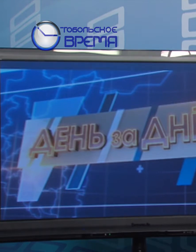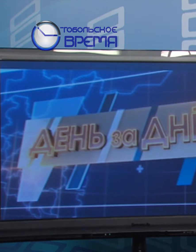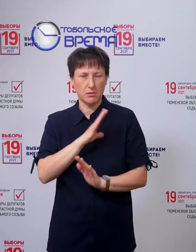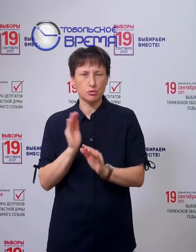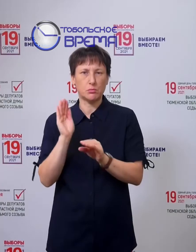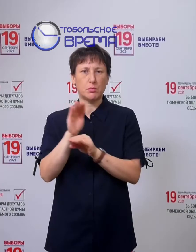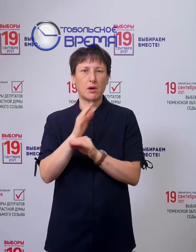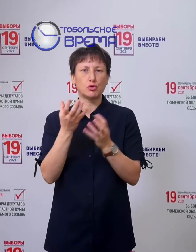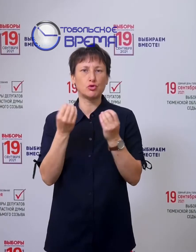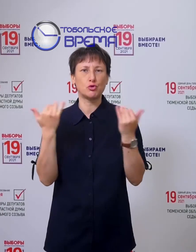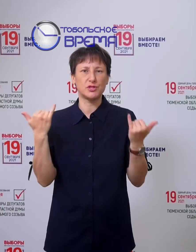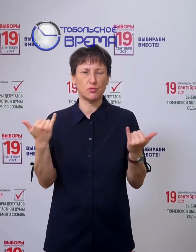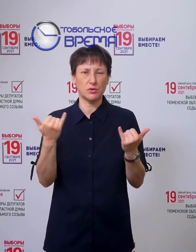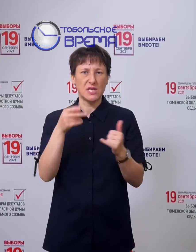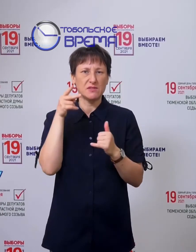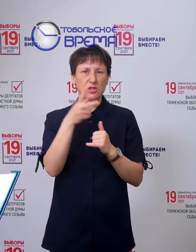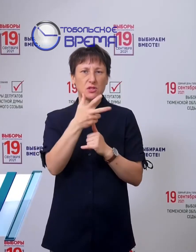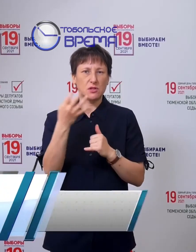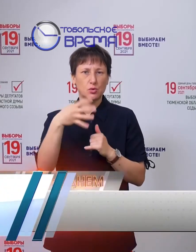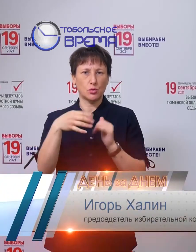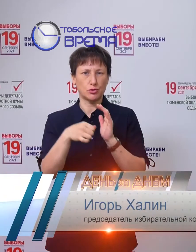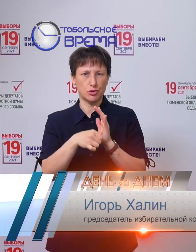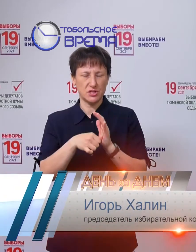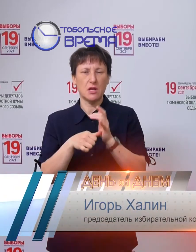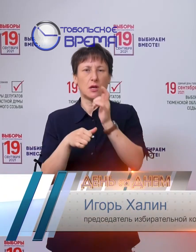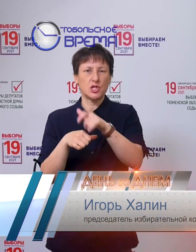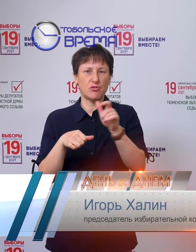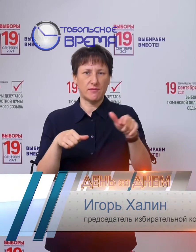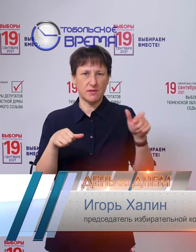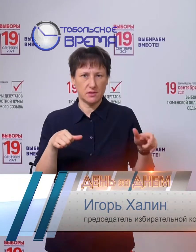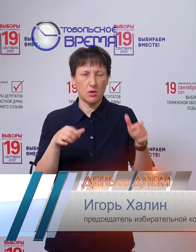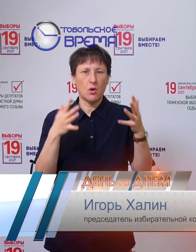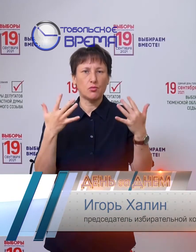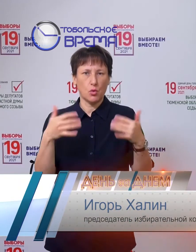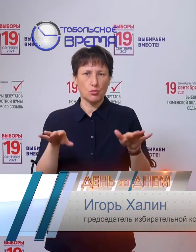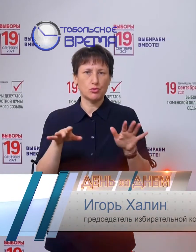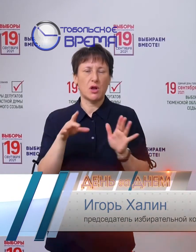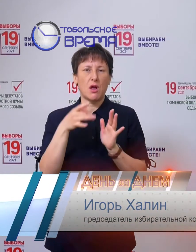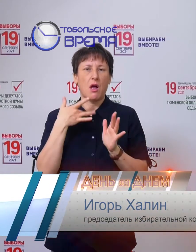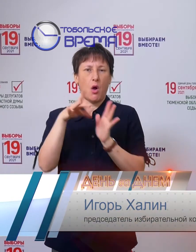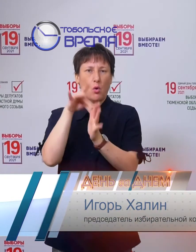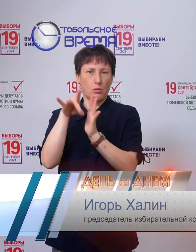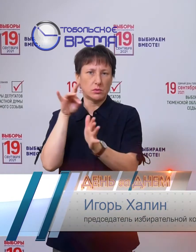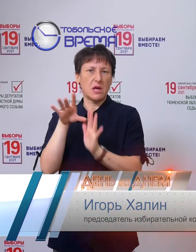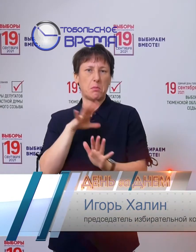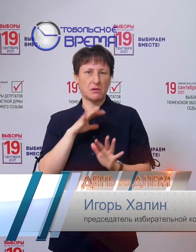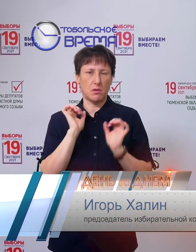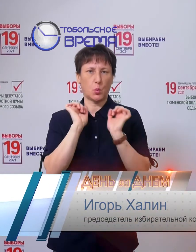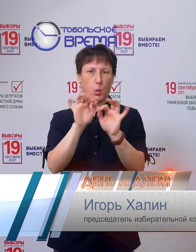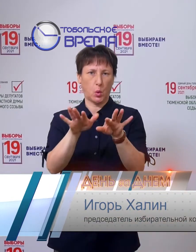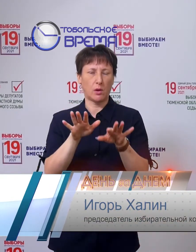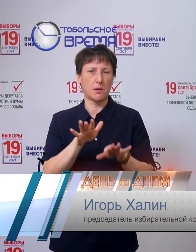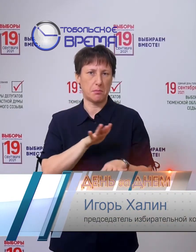региона. На сегодня 2346 наших земляков уже отдали свои голоса за кандидатов